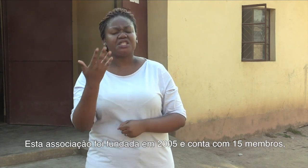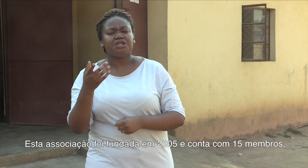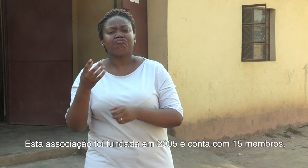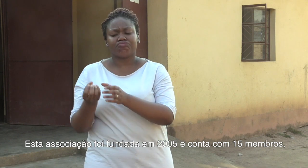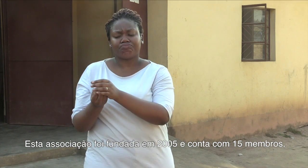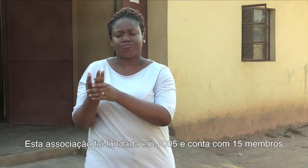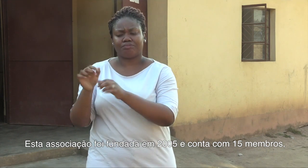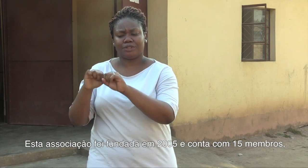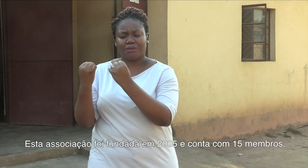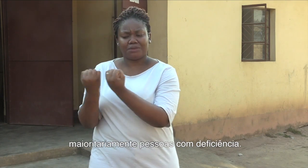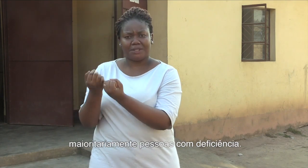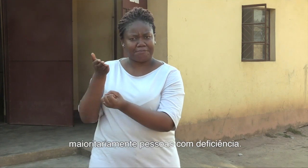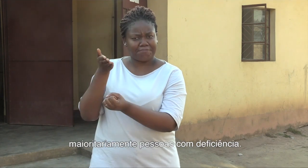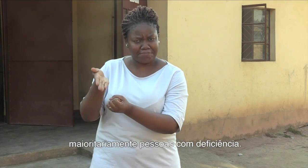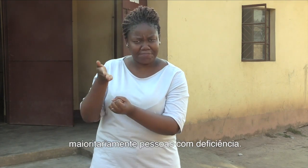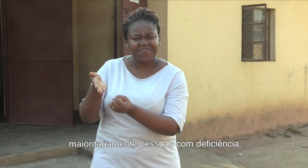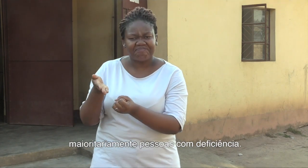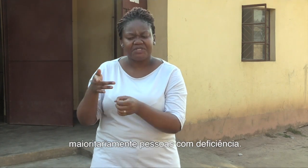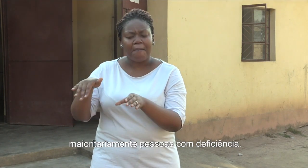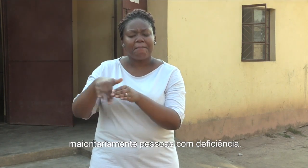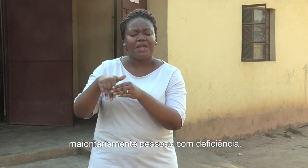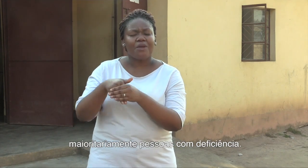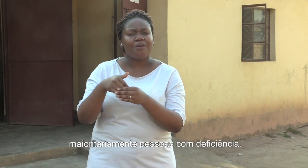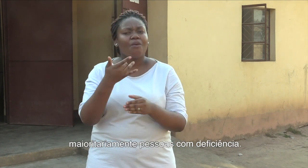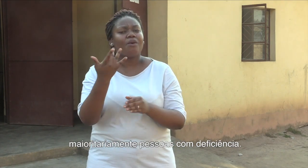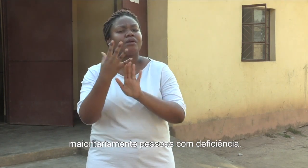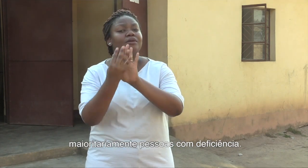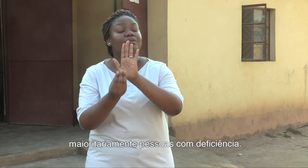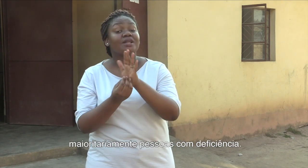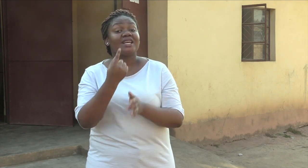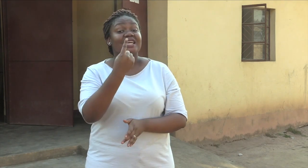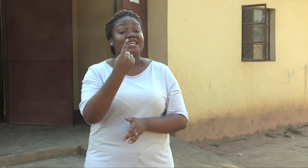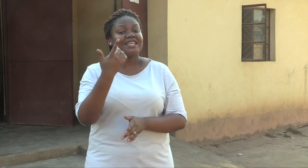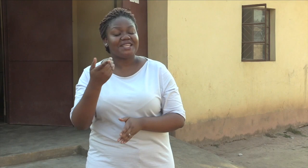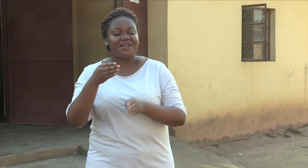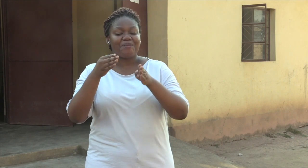15 membros, maioritariamente pessoas com deficiência.